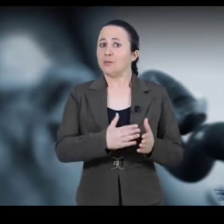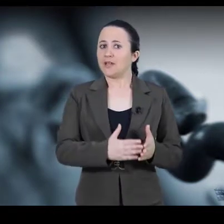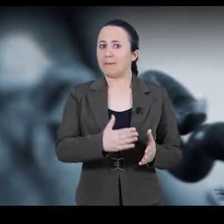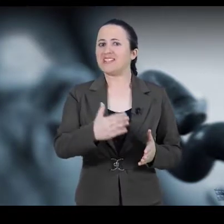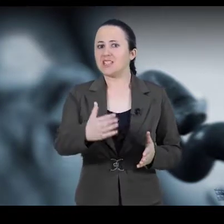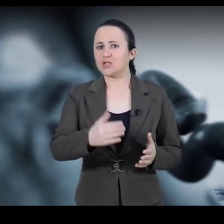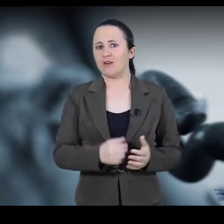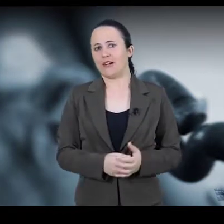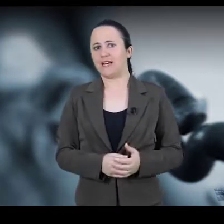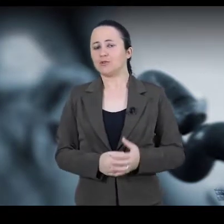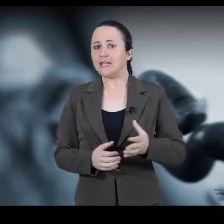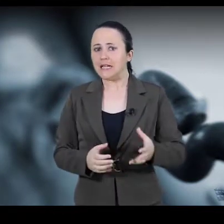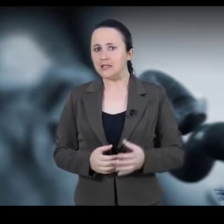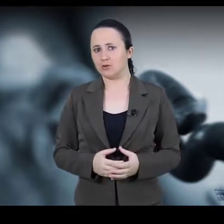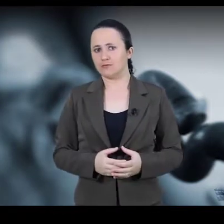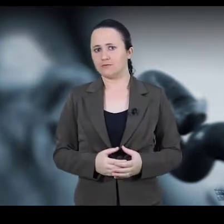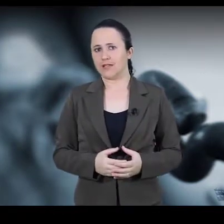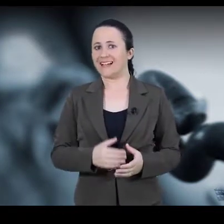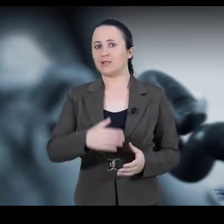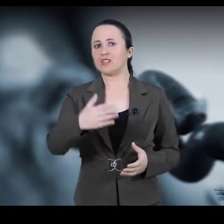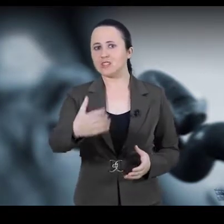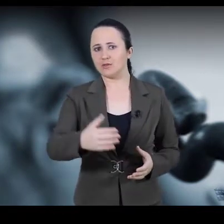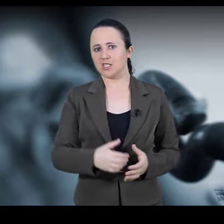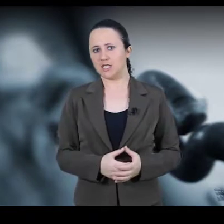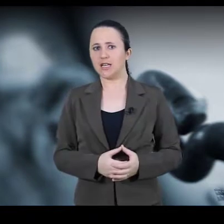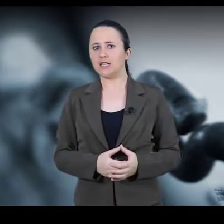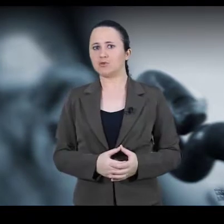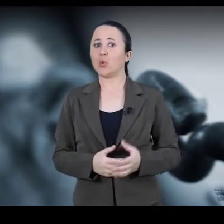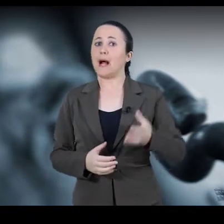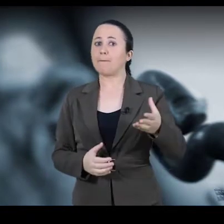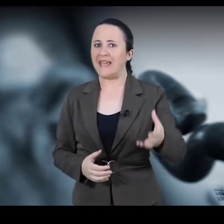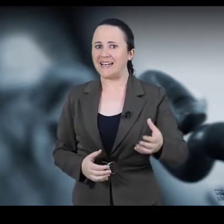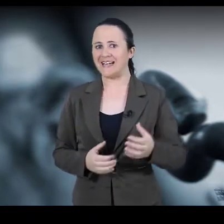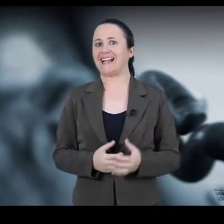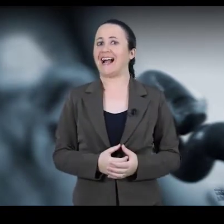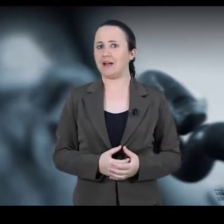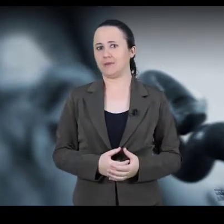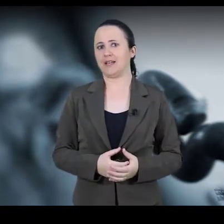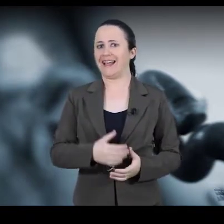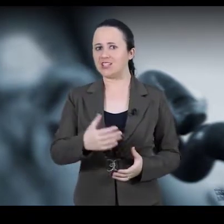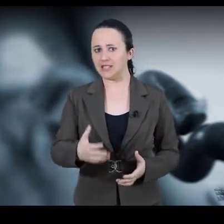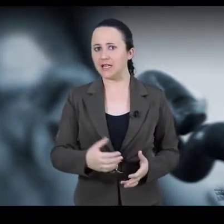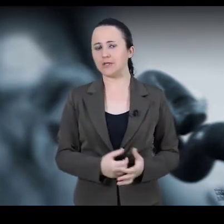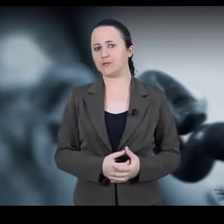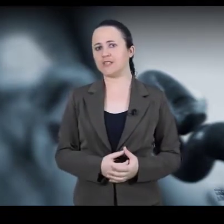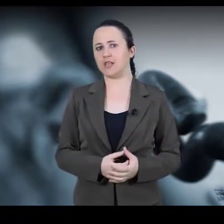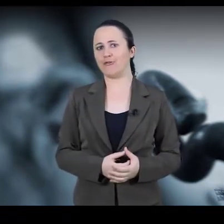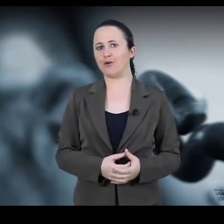Porque é preciso avaliar o delito, a graduação desse delito, a pena que cabe a esse delito específico,